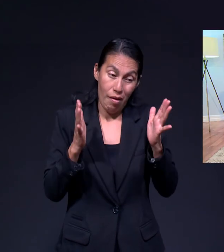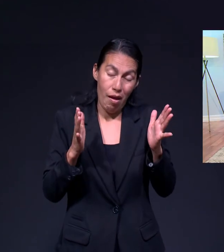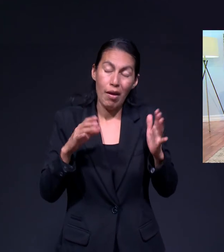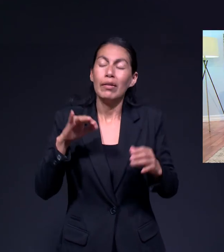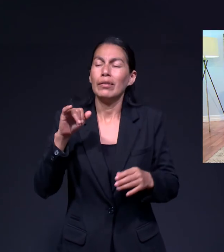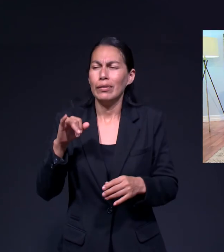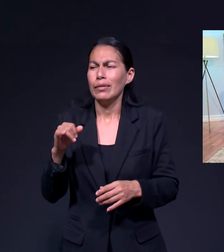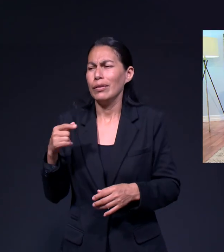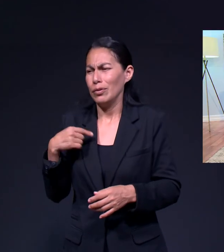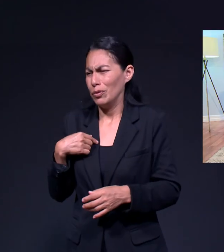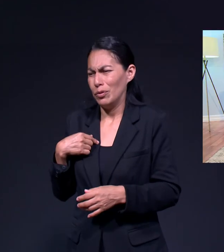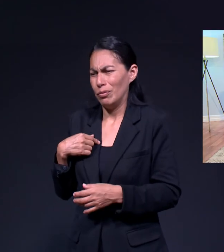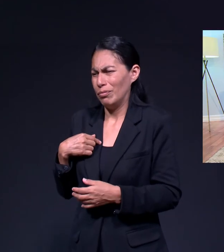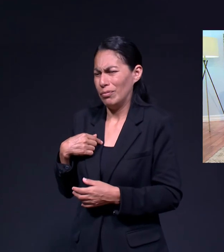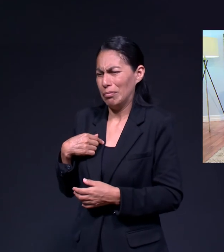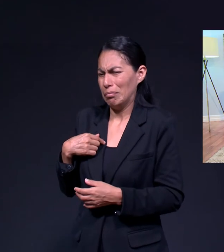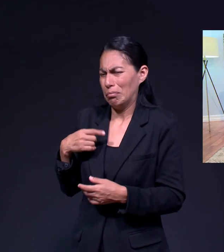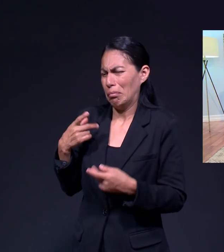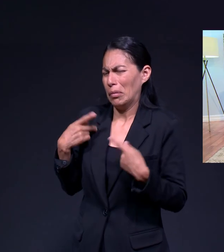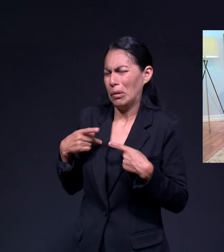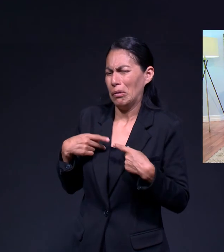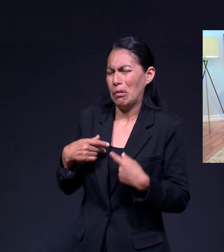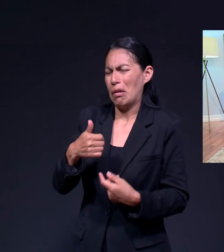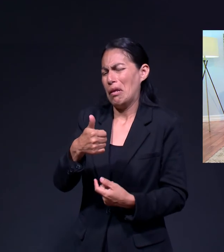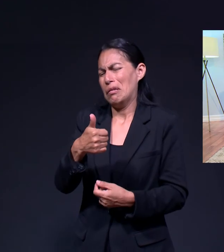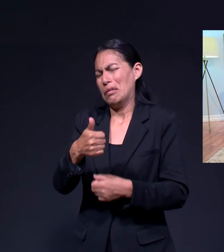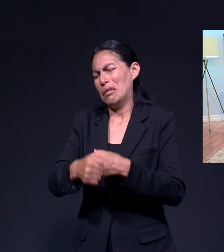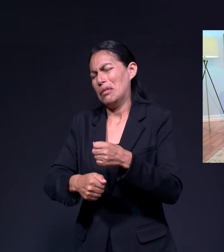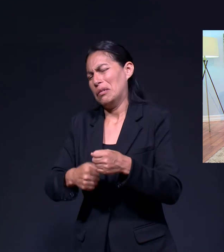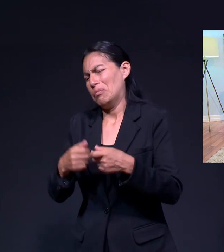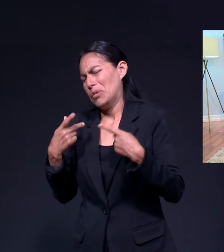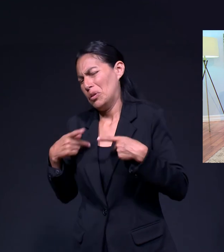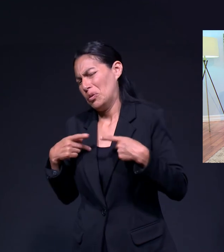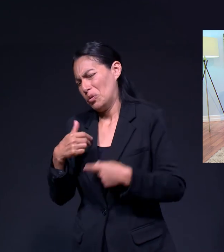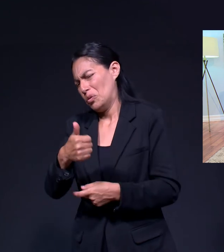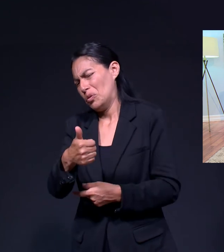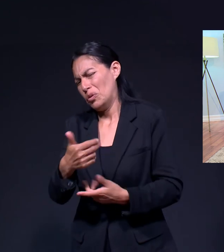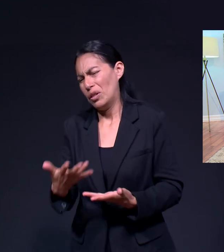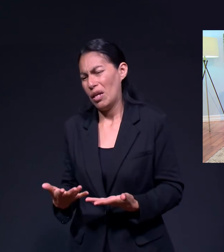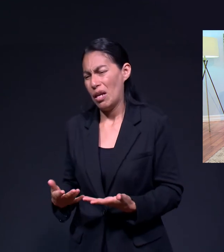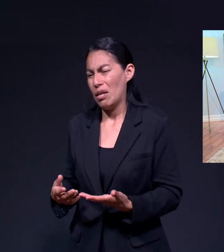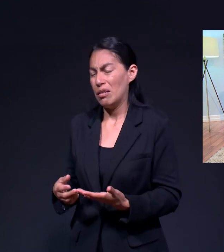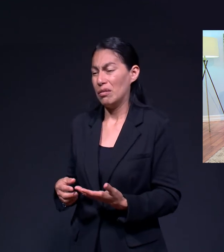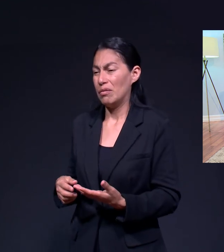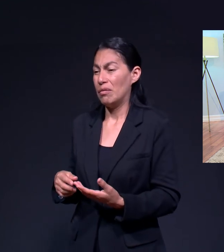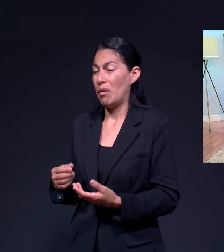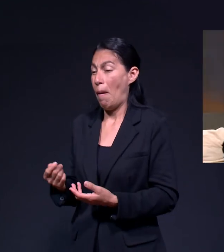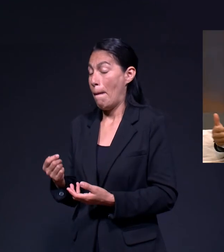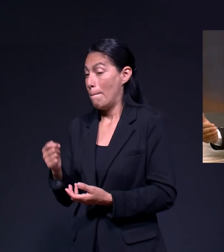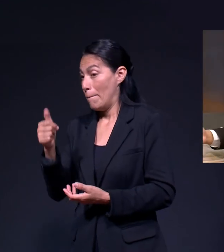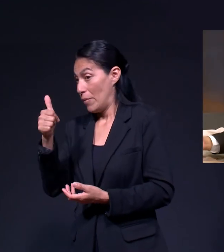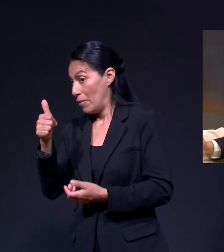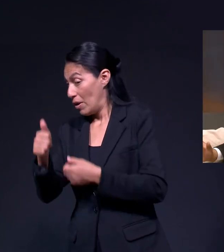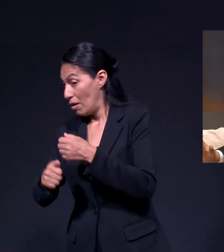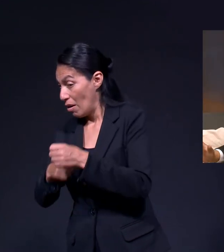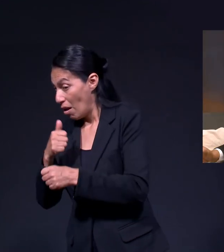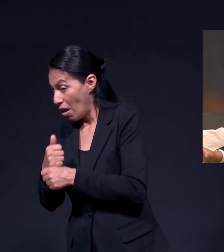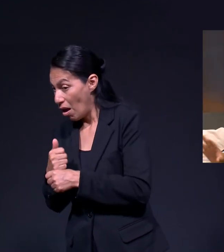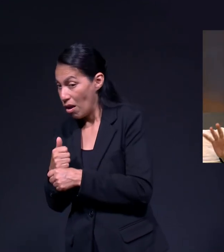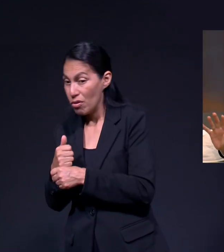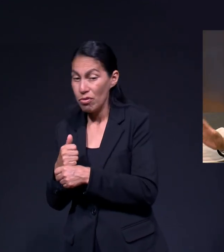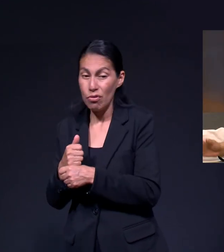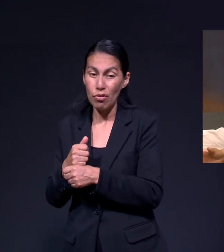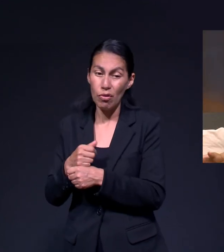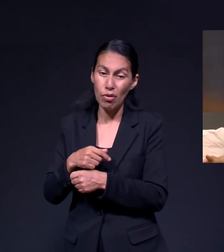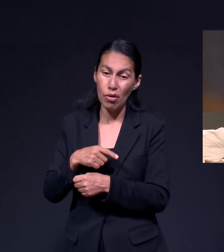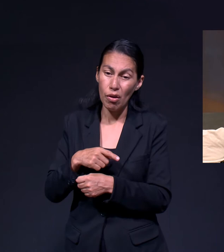los resultados se sorprendieron a un a ti mismo inesperada seis miembros primer año no me habían dado